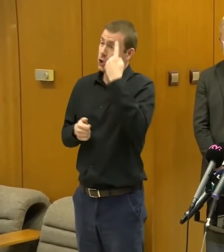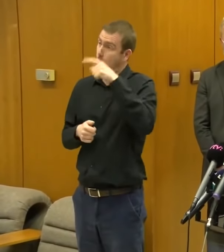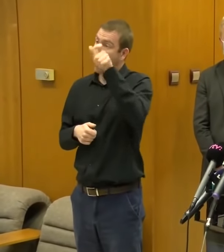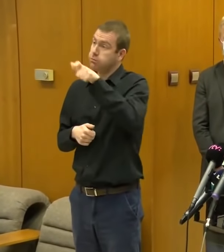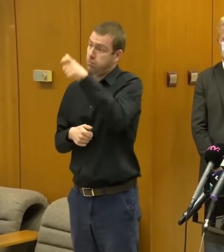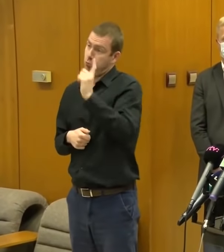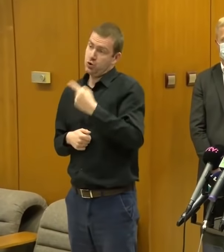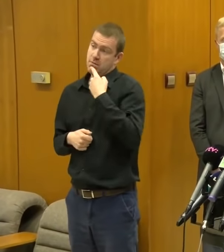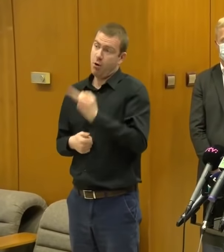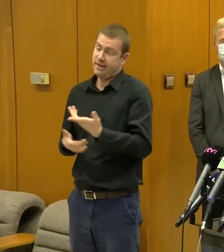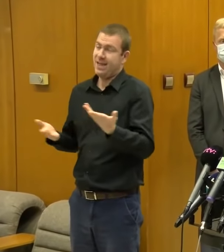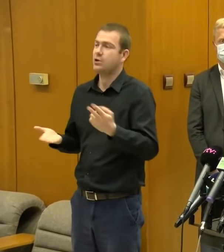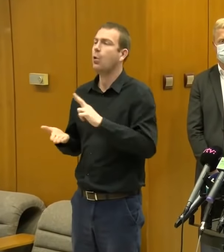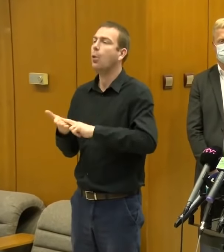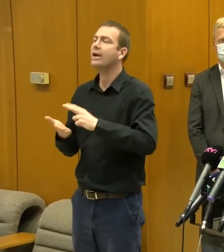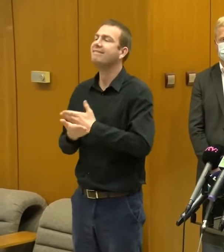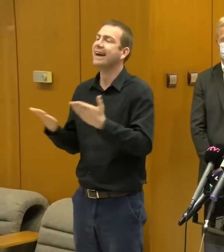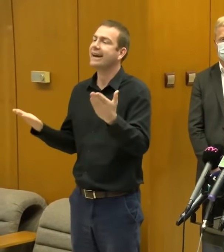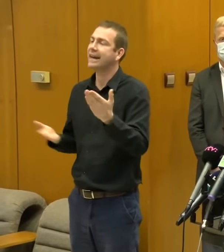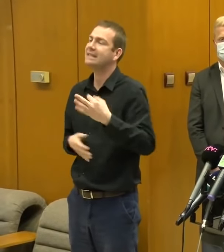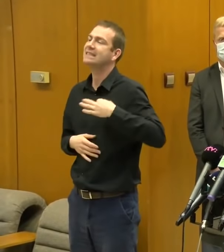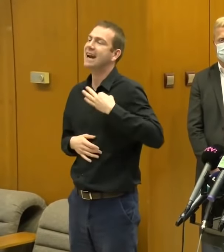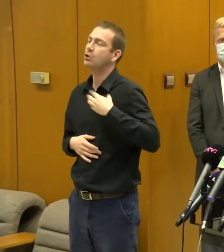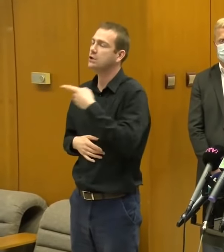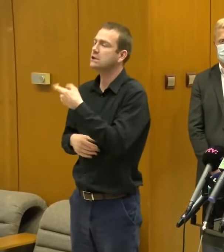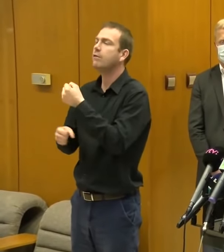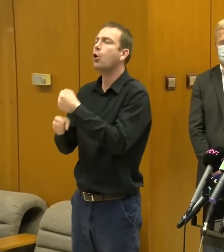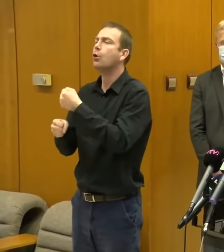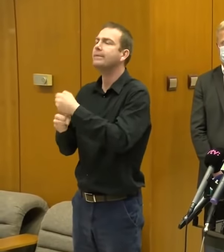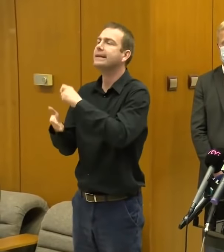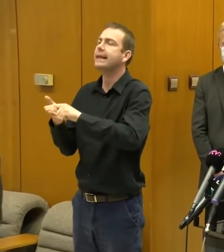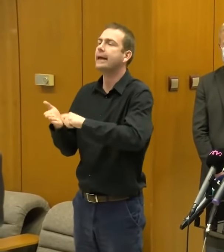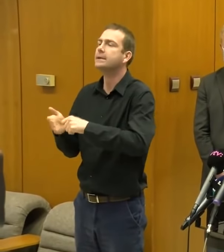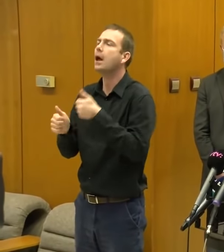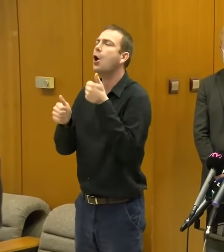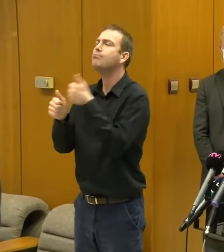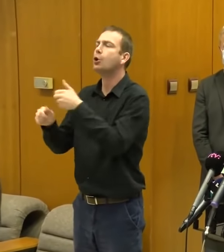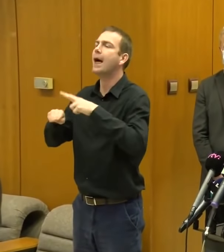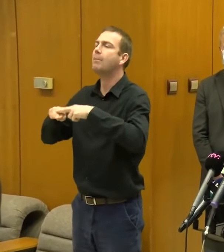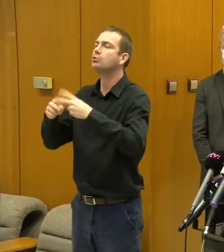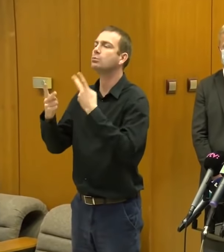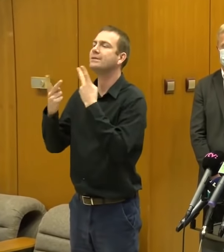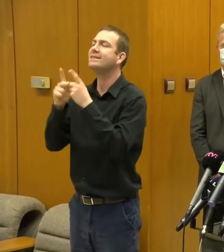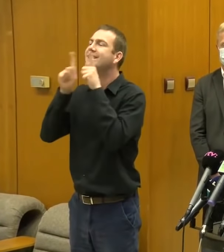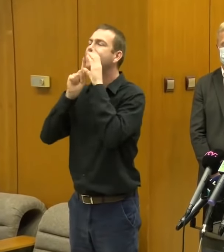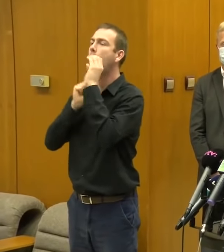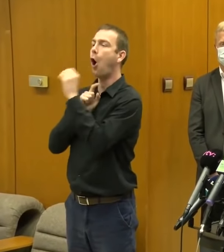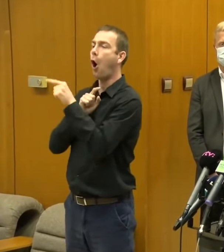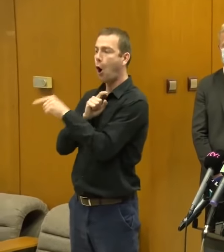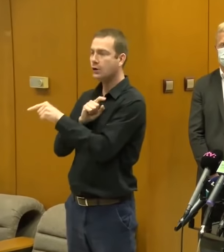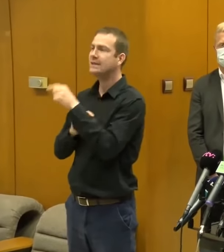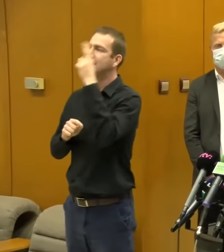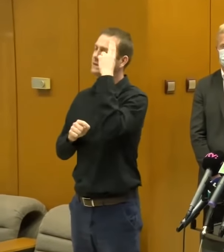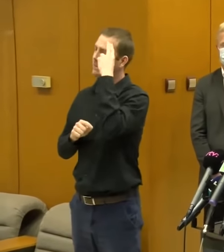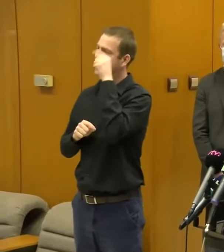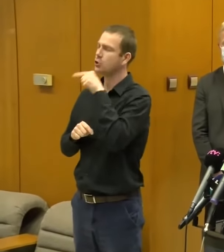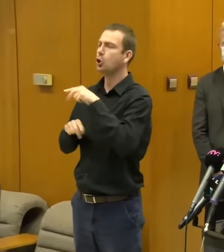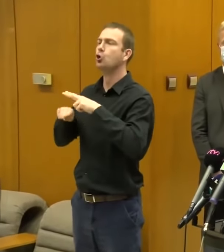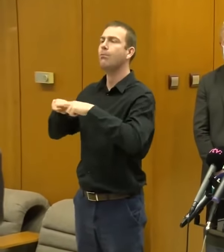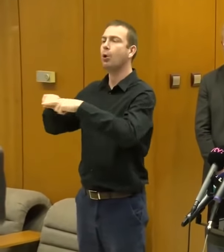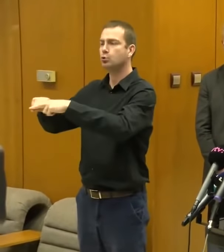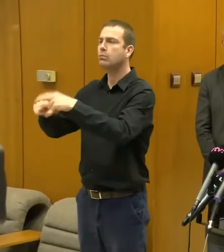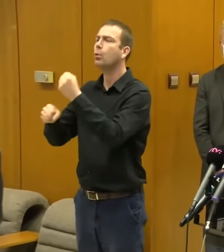aj úrad verejného zdravotníctva robíte testy na základe WHO protokolu, to je teda protokol, ktorý vystavila